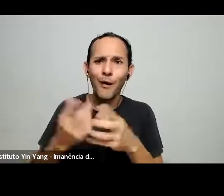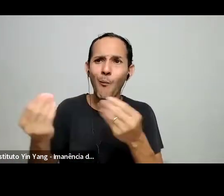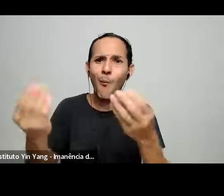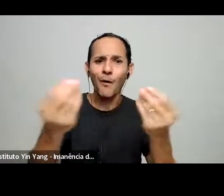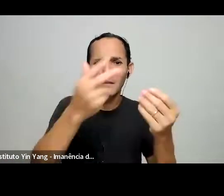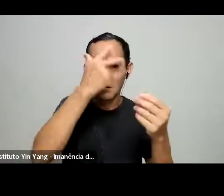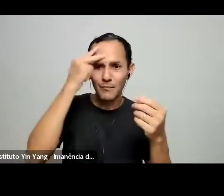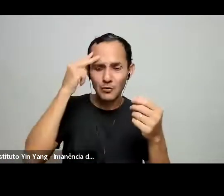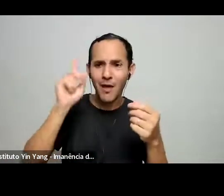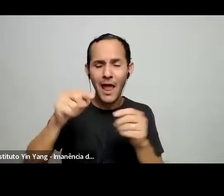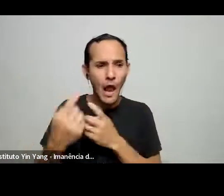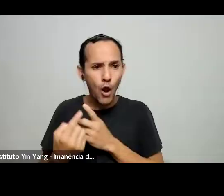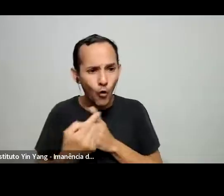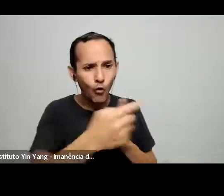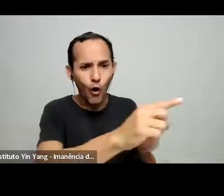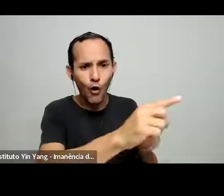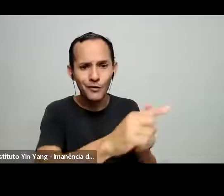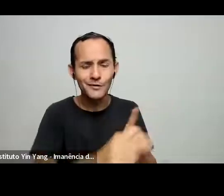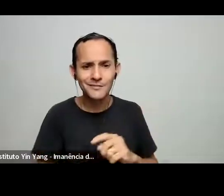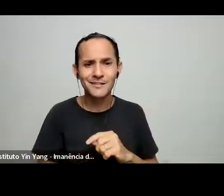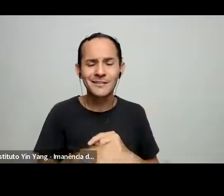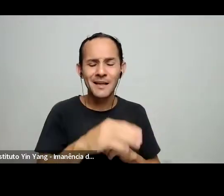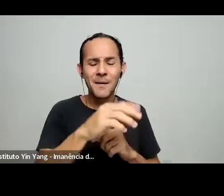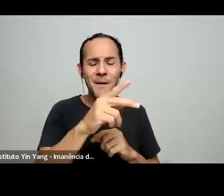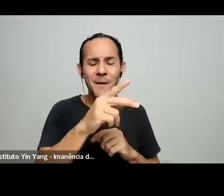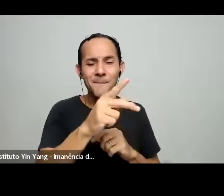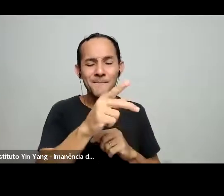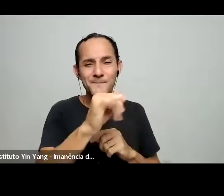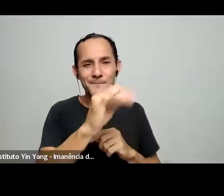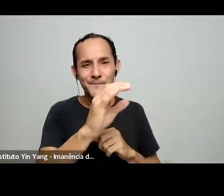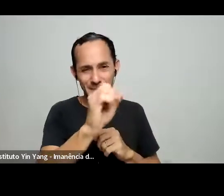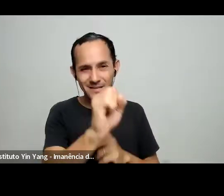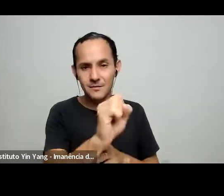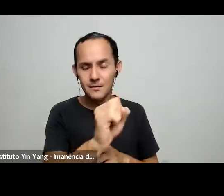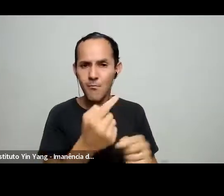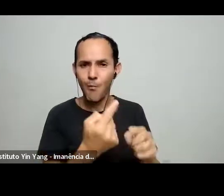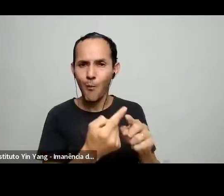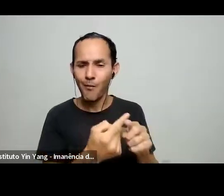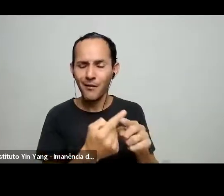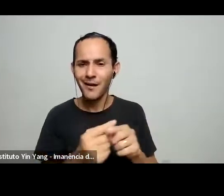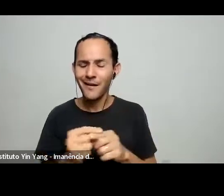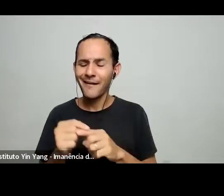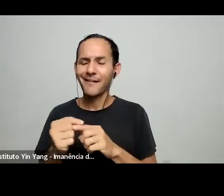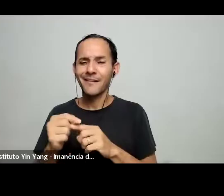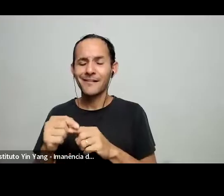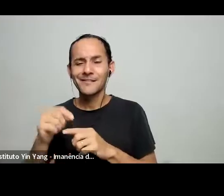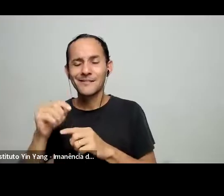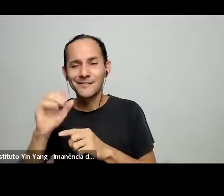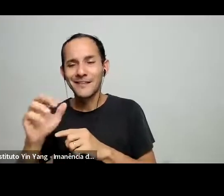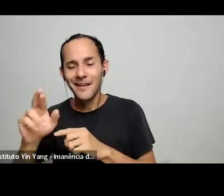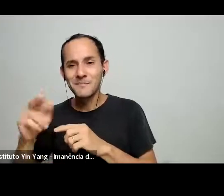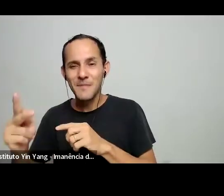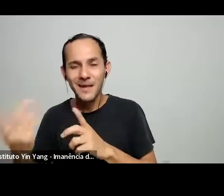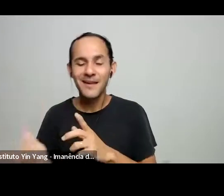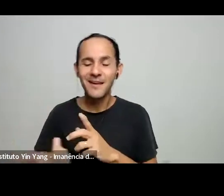são contra as PICs, né? Por que isso? Por que o Conselho Federal de Medicina? Por que o Conselho Federal de Psicologia?